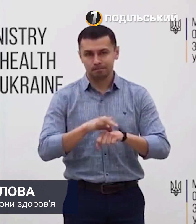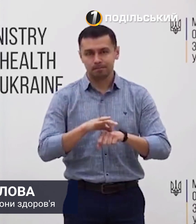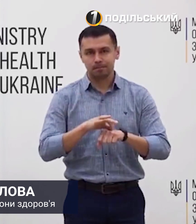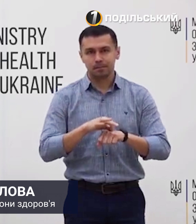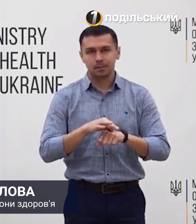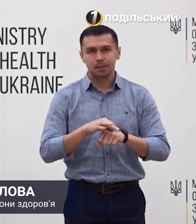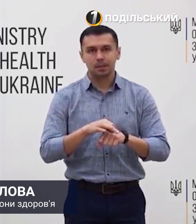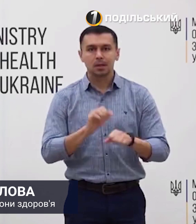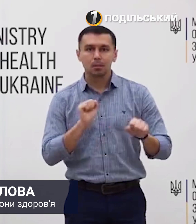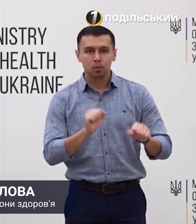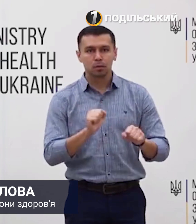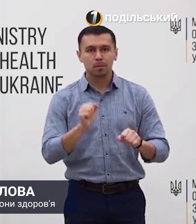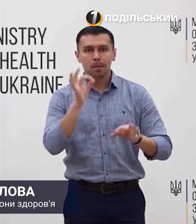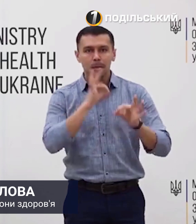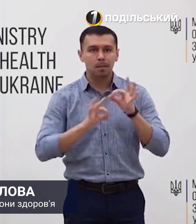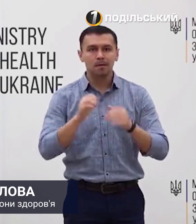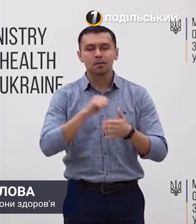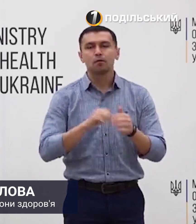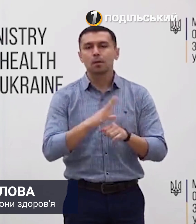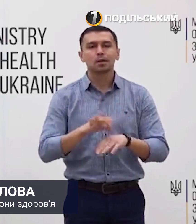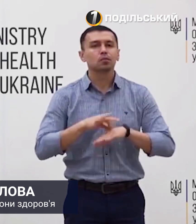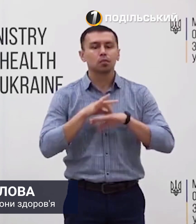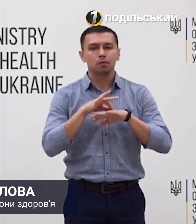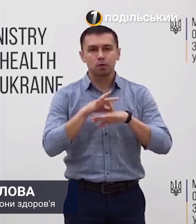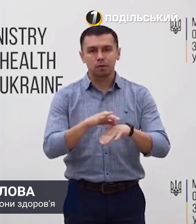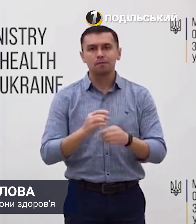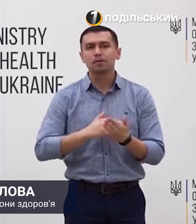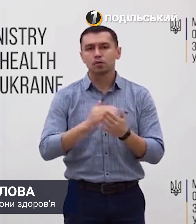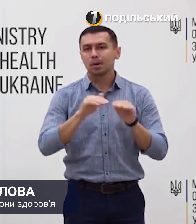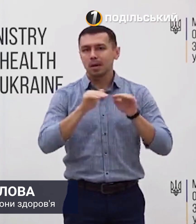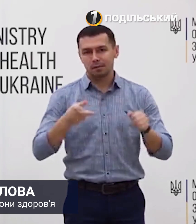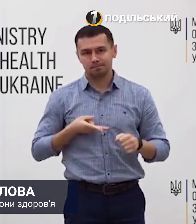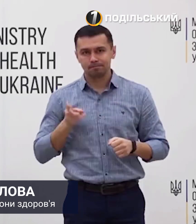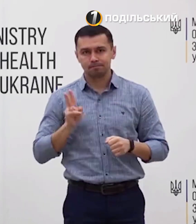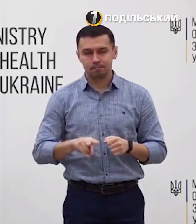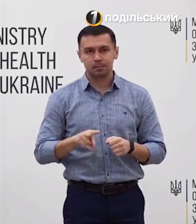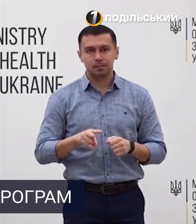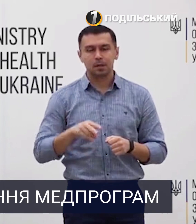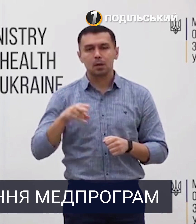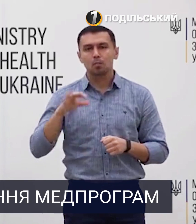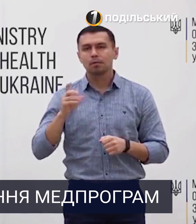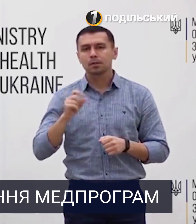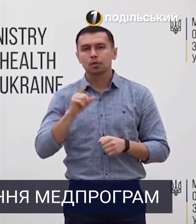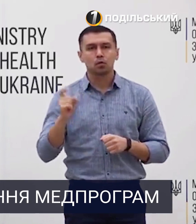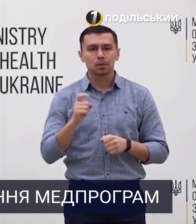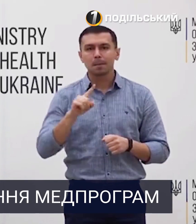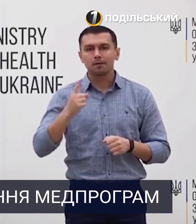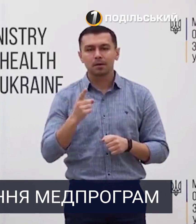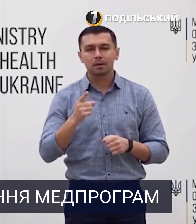захворювання, імунобіологічні препарати від хвороб, які супроводжуються високим рівнем летальності, муковісцидозу,